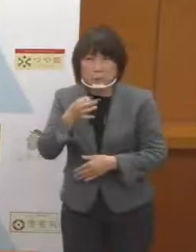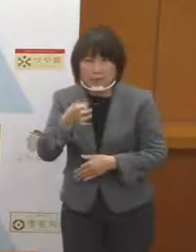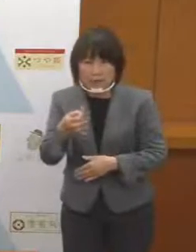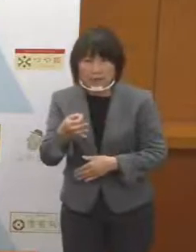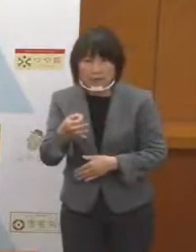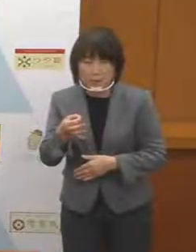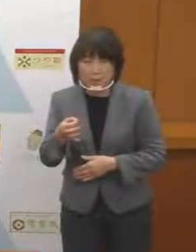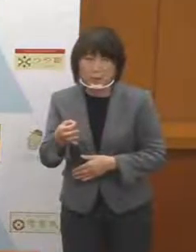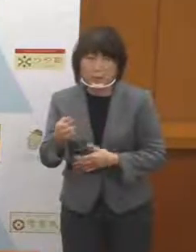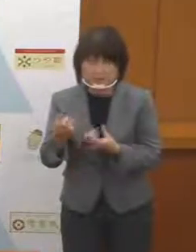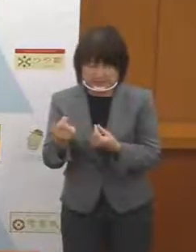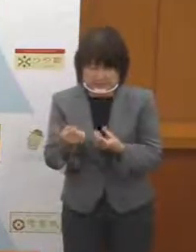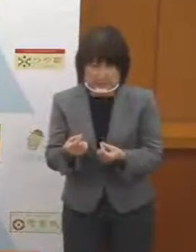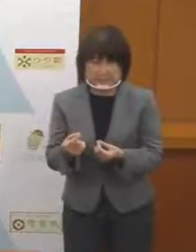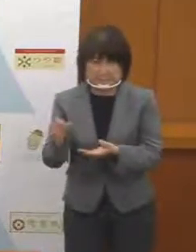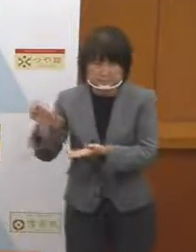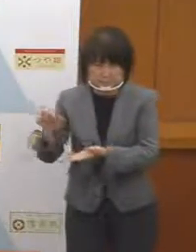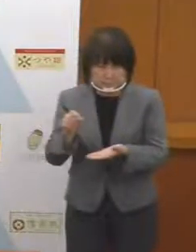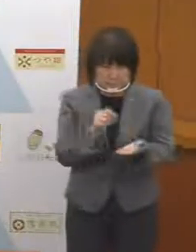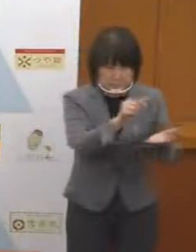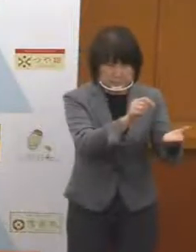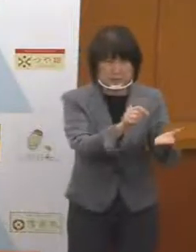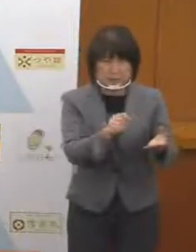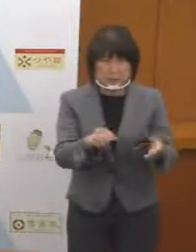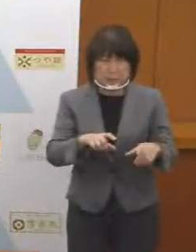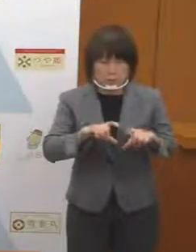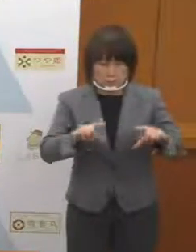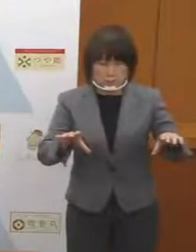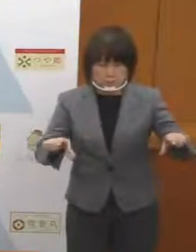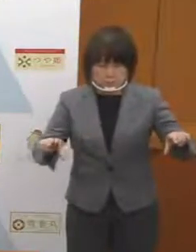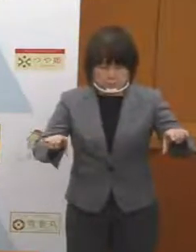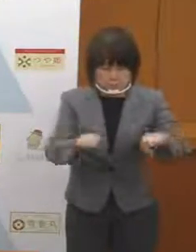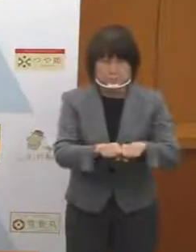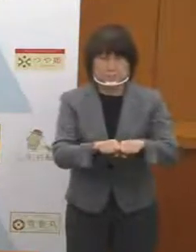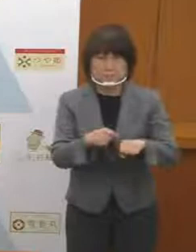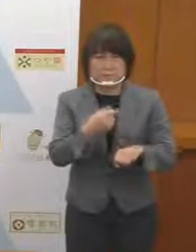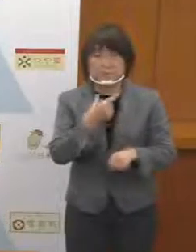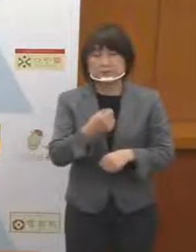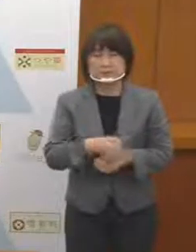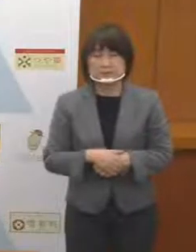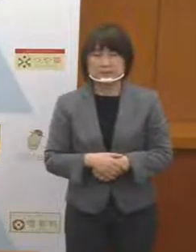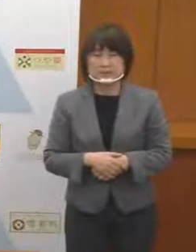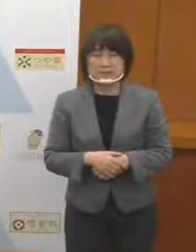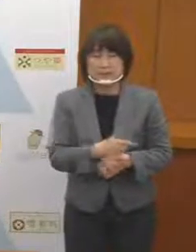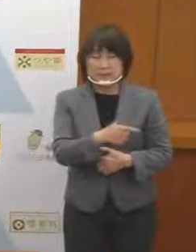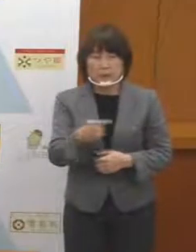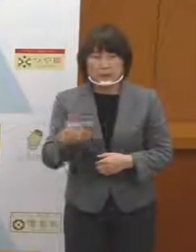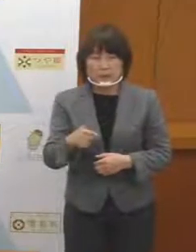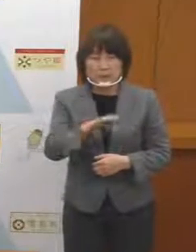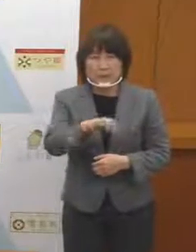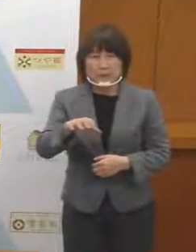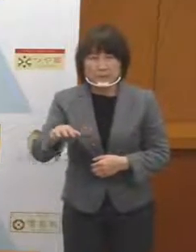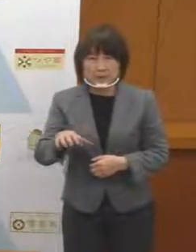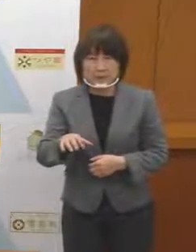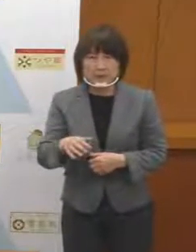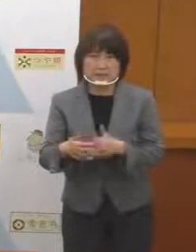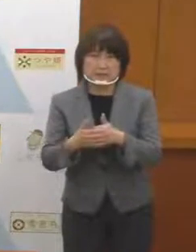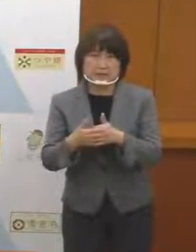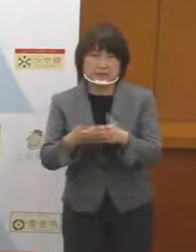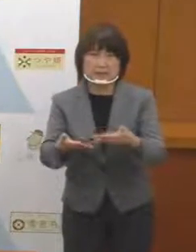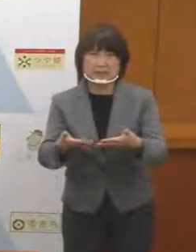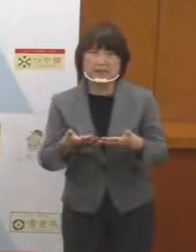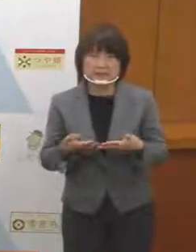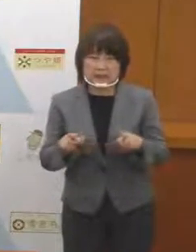しっかりと中央に届ける太いアイプ役を担っていただくと共に様々な場面でお力添えをいただき